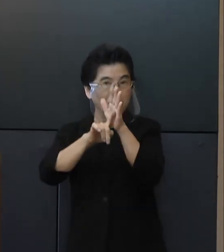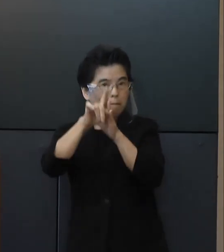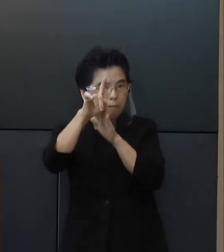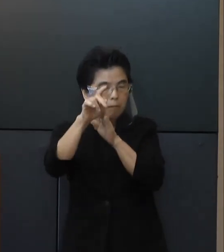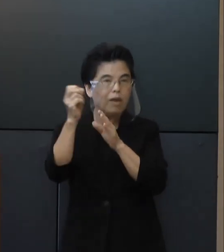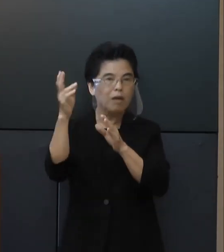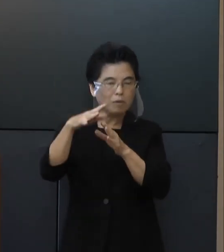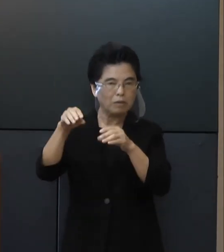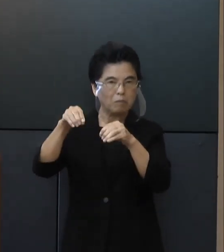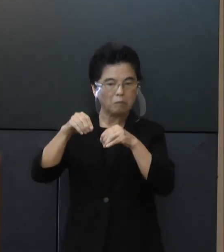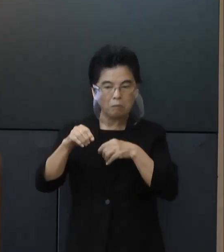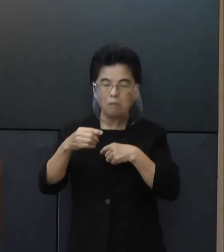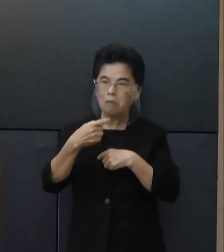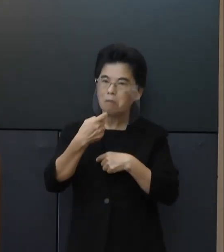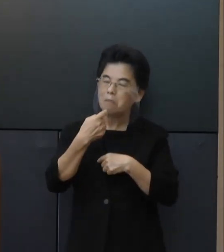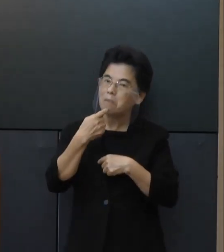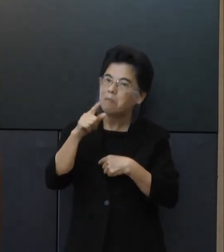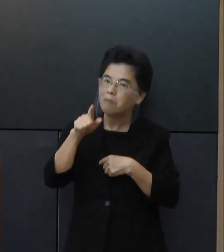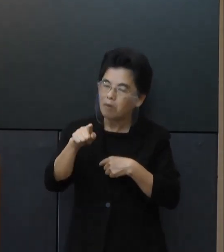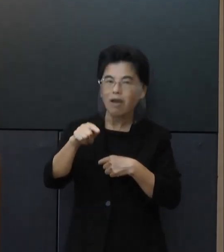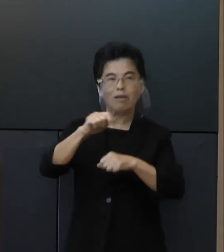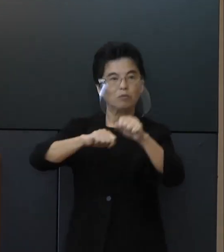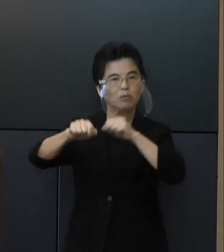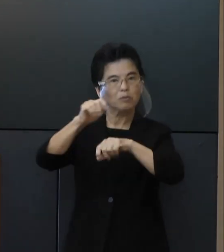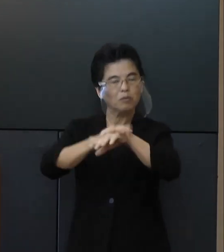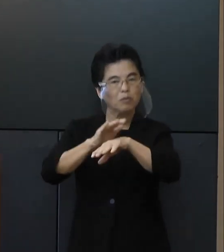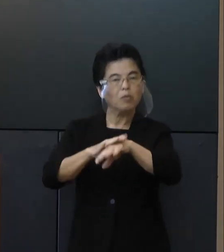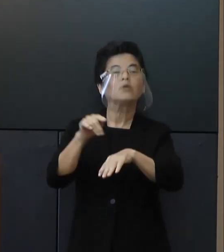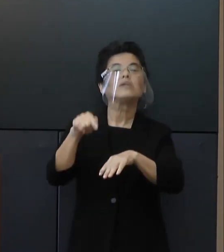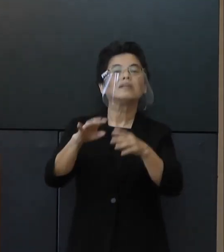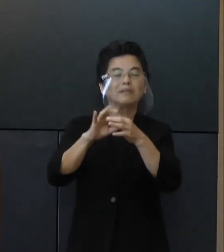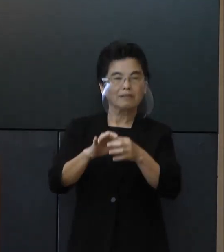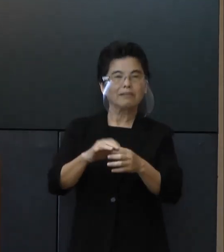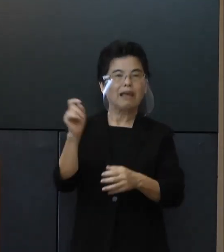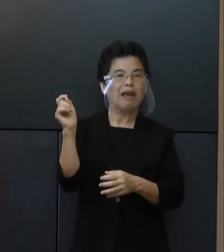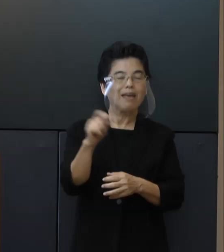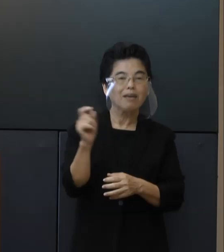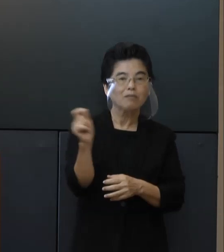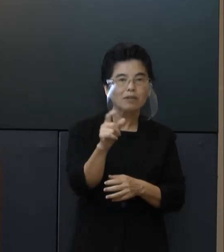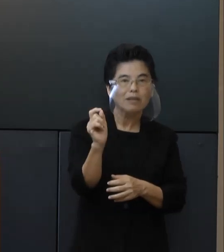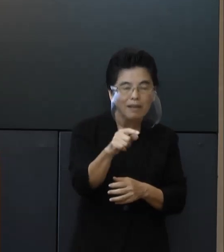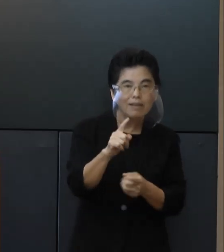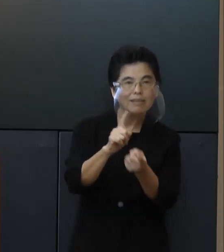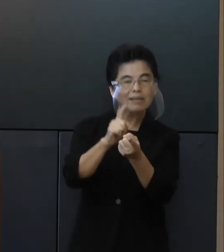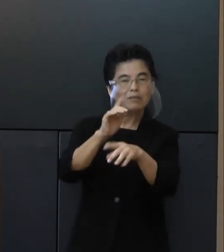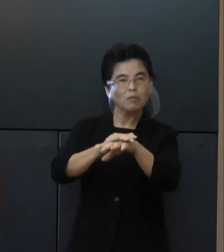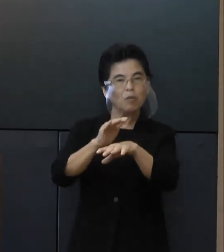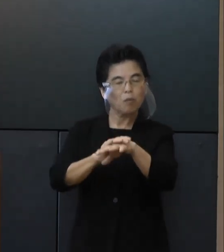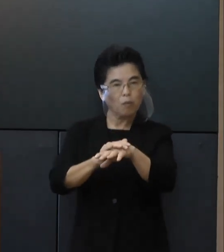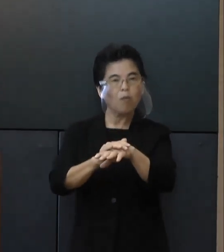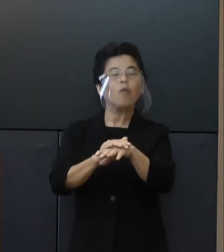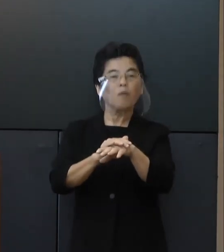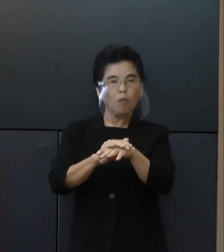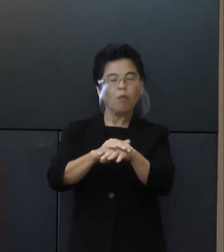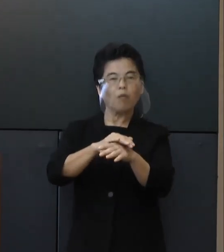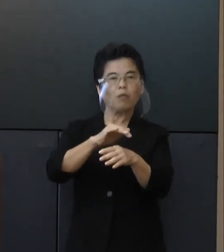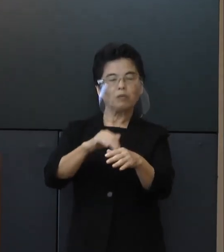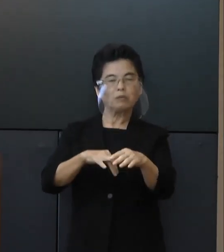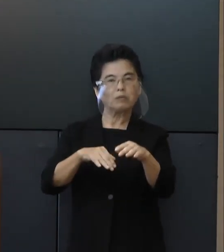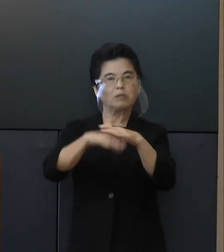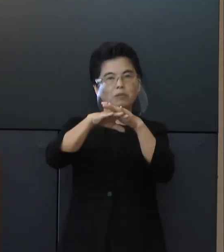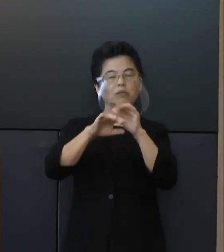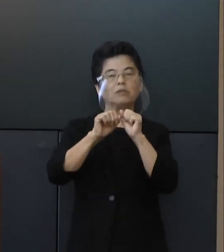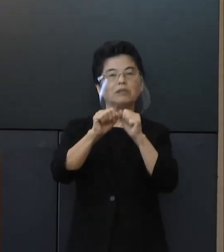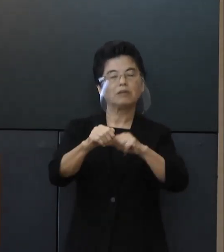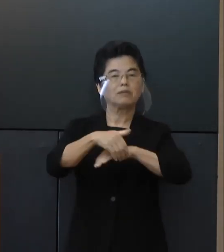感染懸念者の発生時の取り組みについて迅速に対応する、その取り組みを充実させることといた